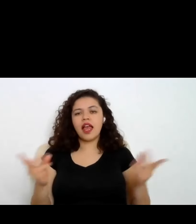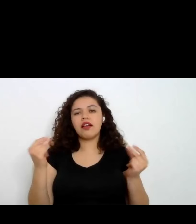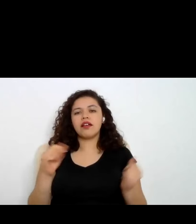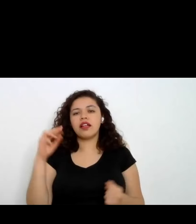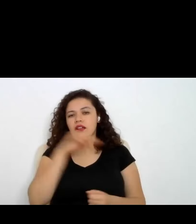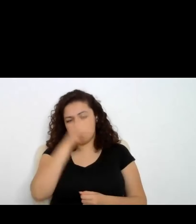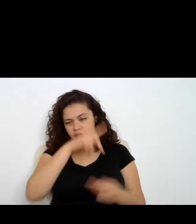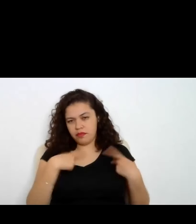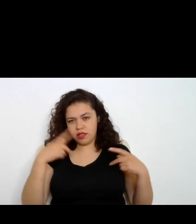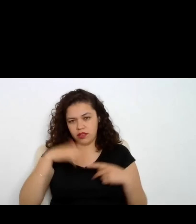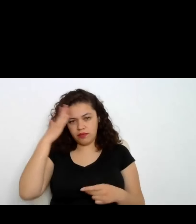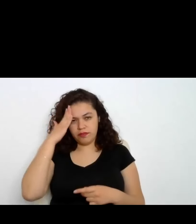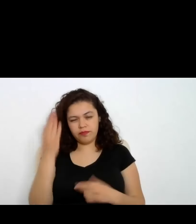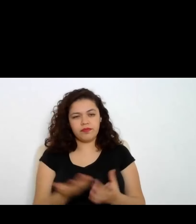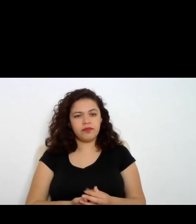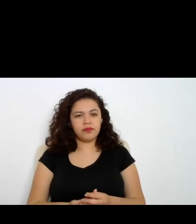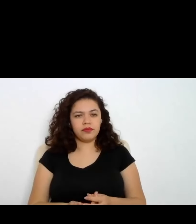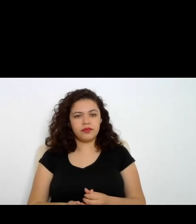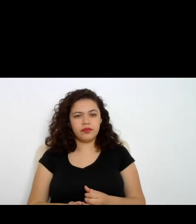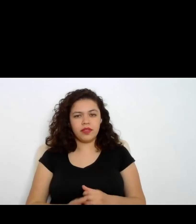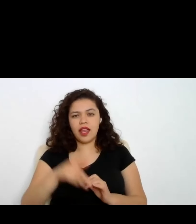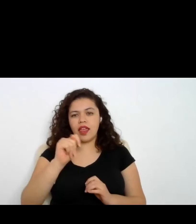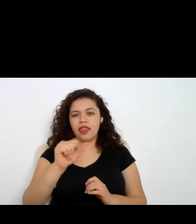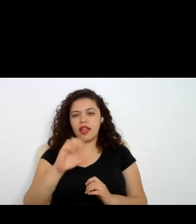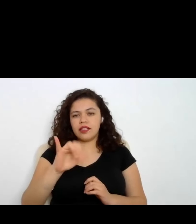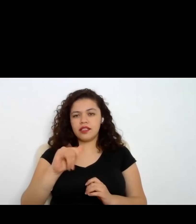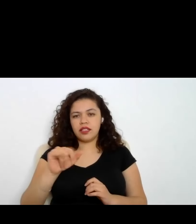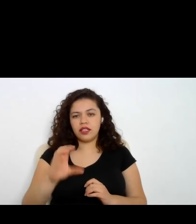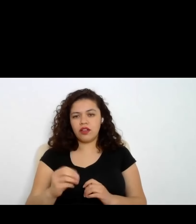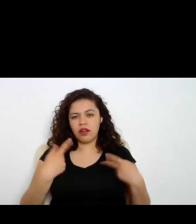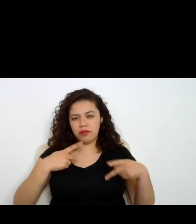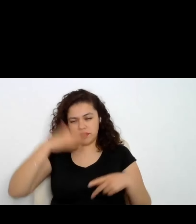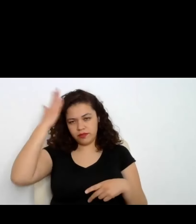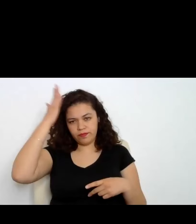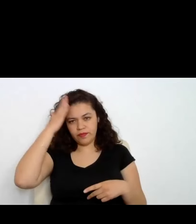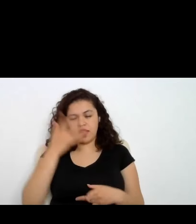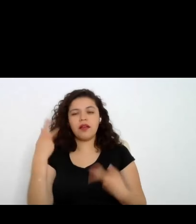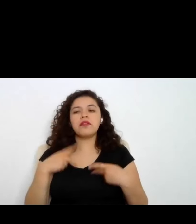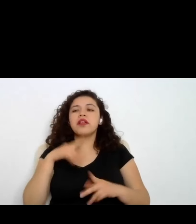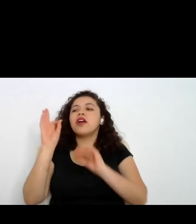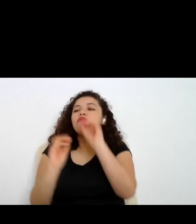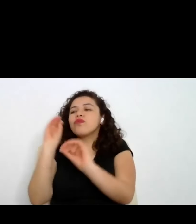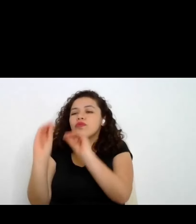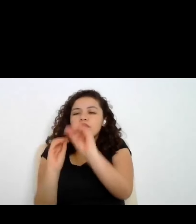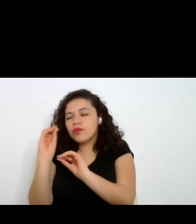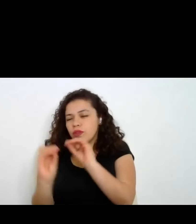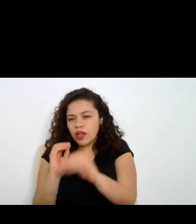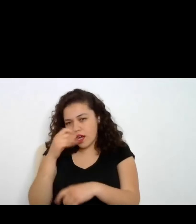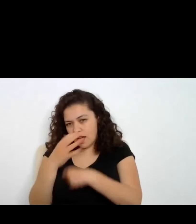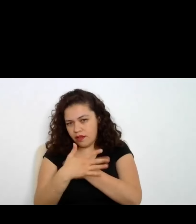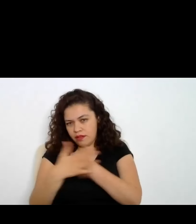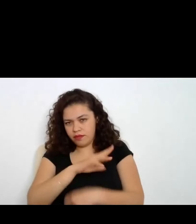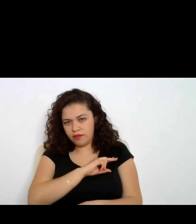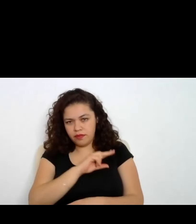titular. Tácito se entiende como que el titular consiente tácitamente el aviso de